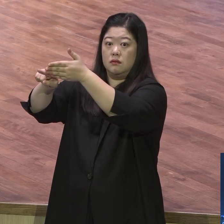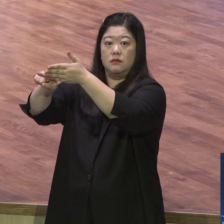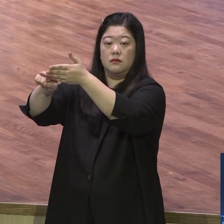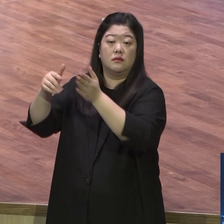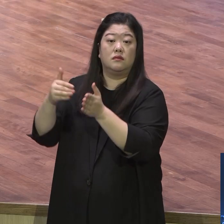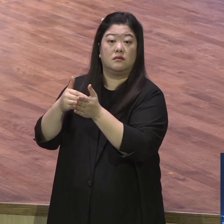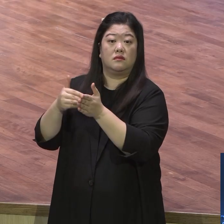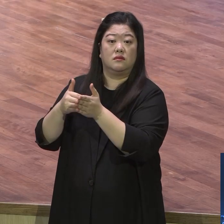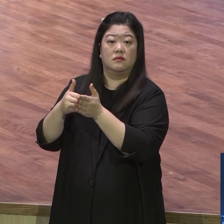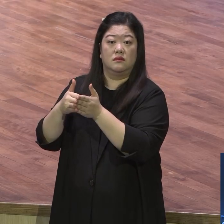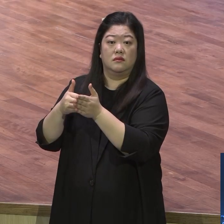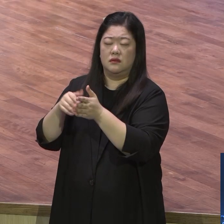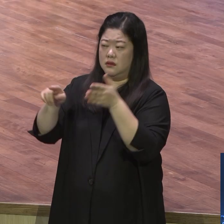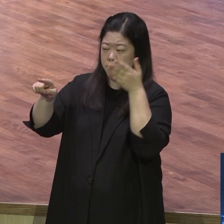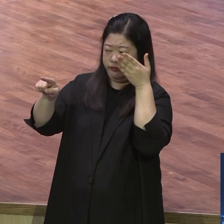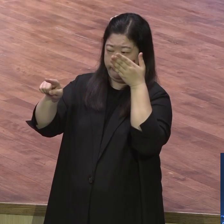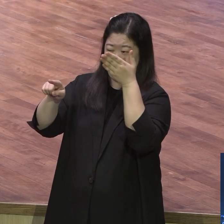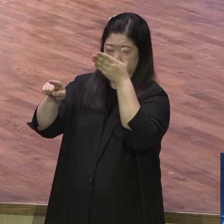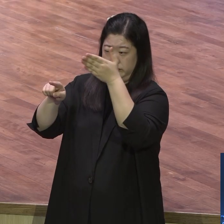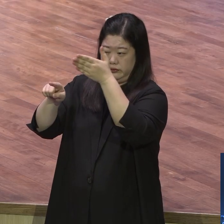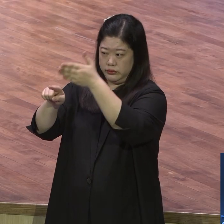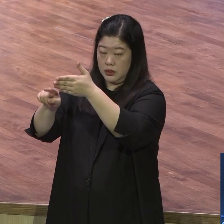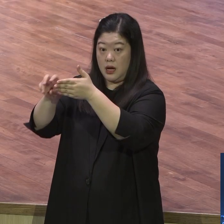자세라고 믿는 자의 영적 자세